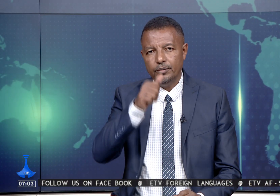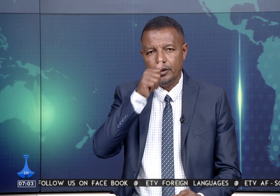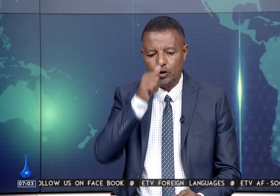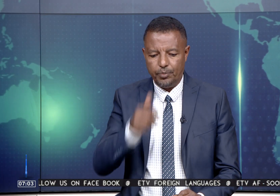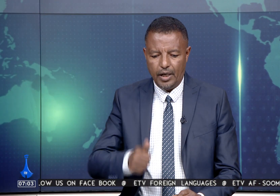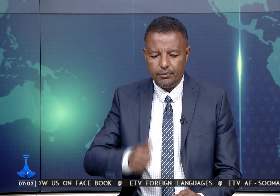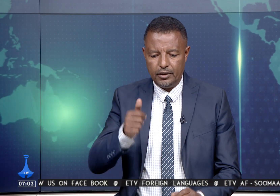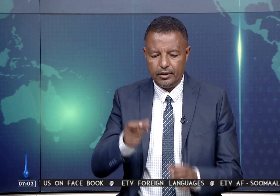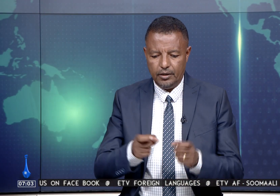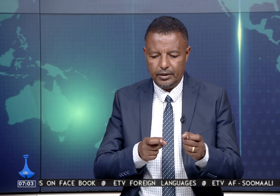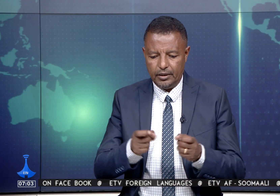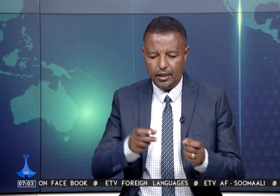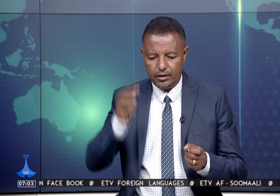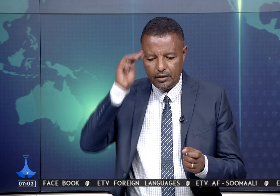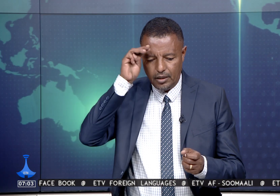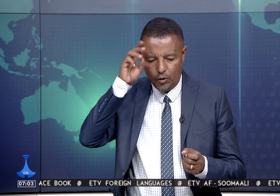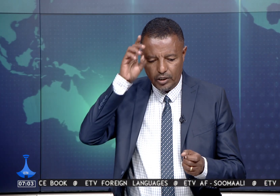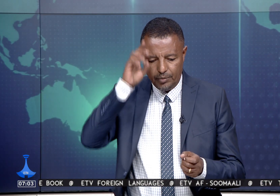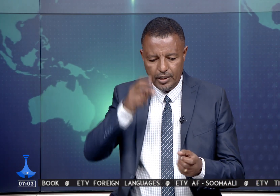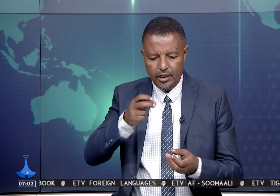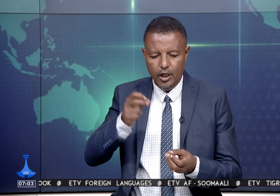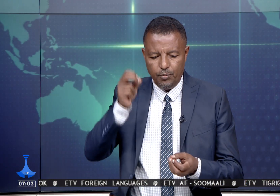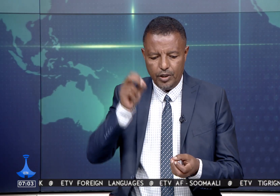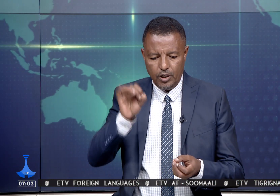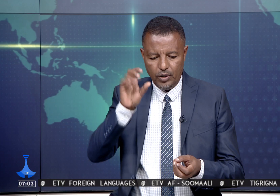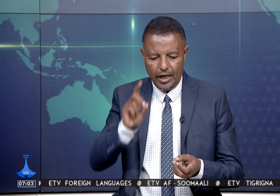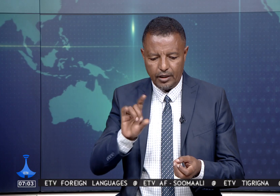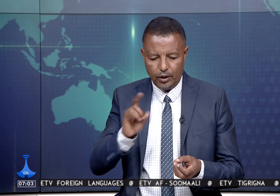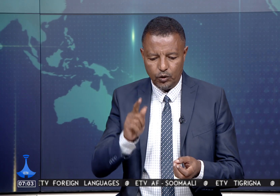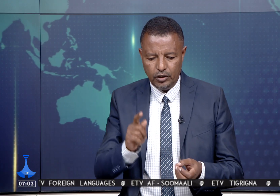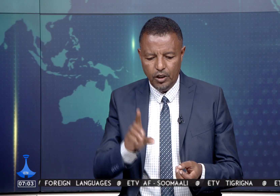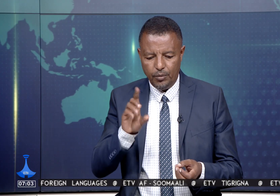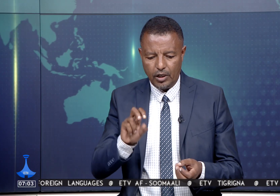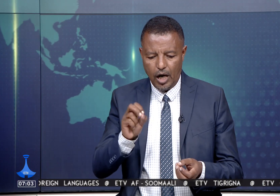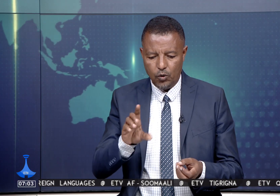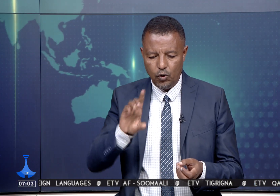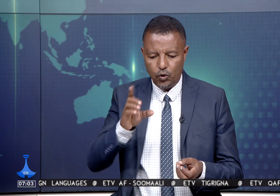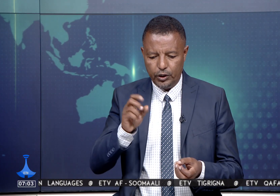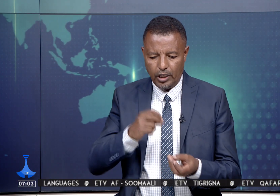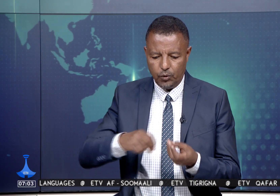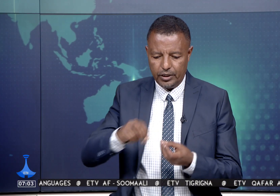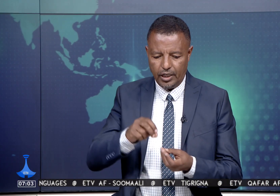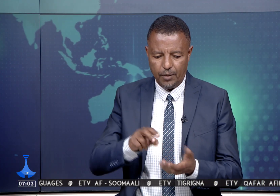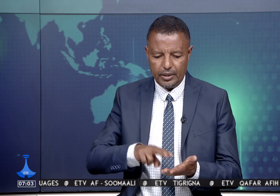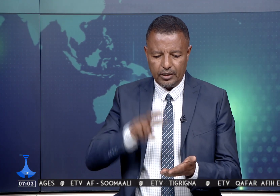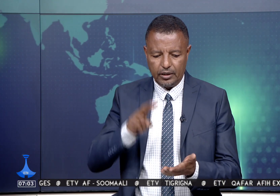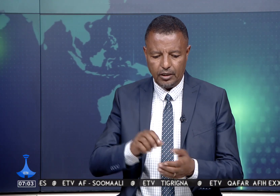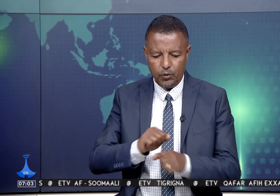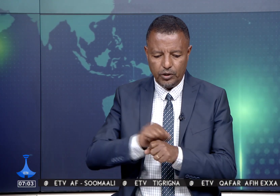የደቡብ ኢትዮጵያ ርዕሰ መስተዳድር ጥላሁን ከበደ በወላይታ ዞን በካቦ ኮይሻ ወረዳ በተከሰተው